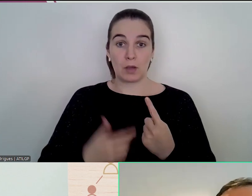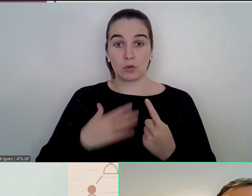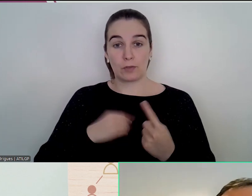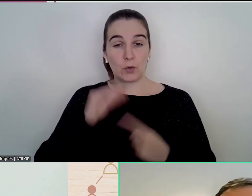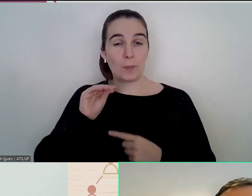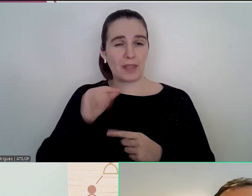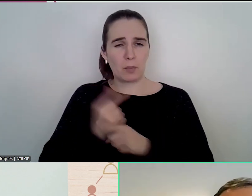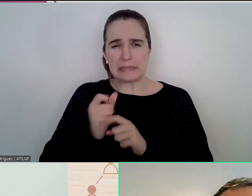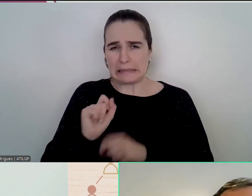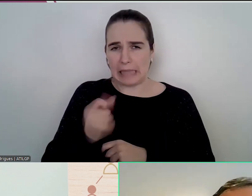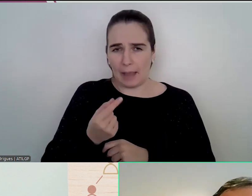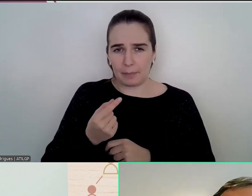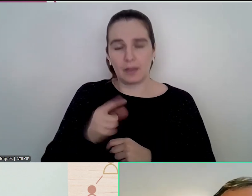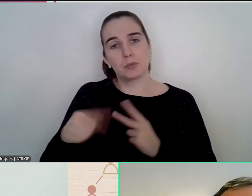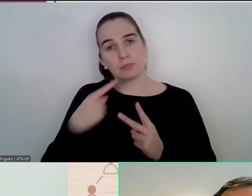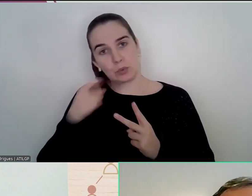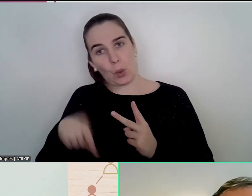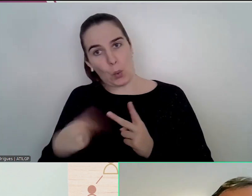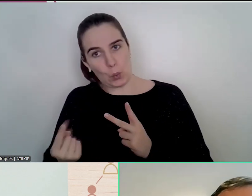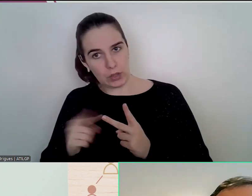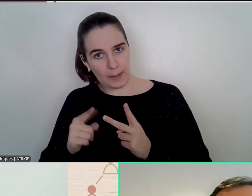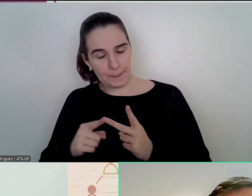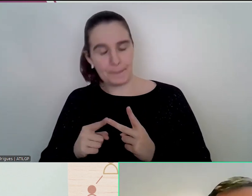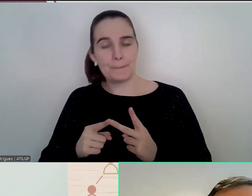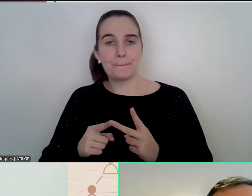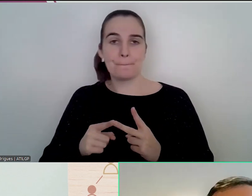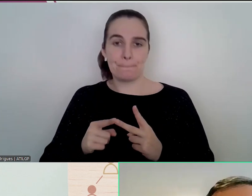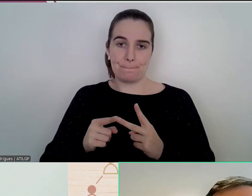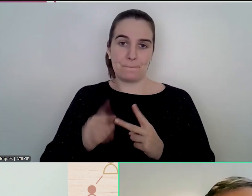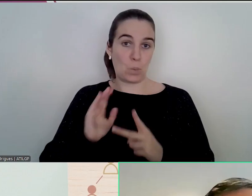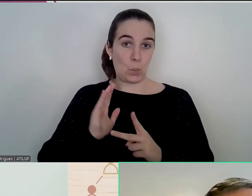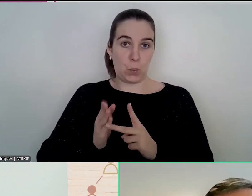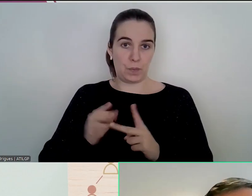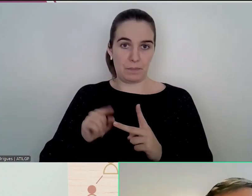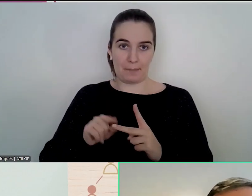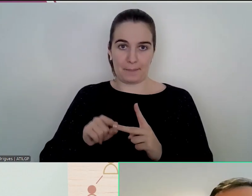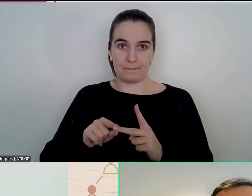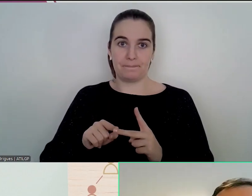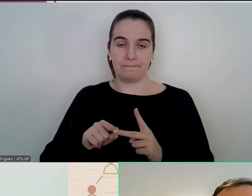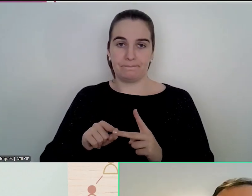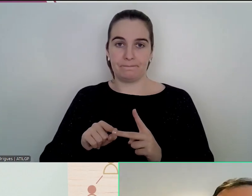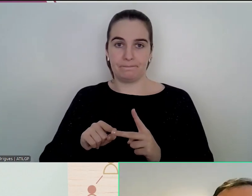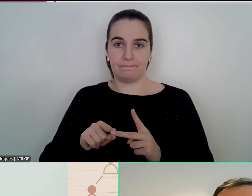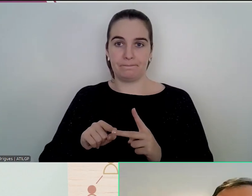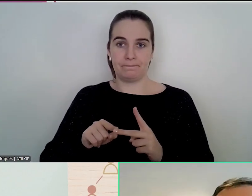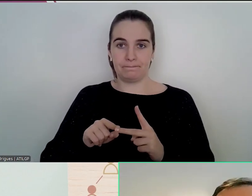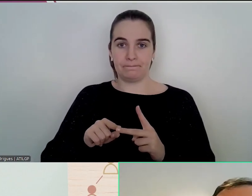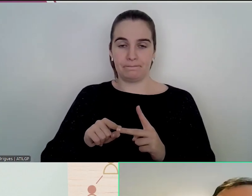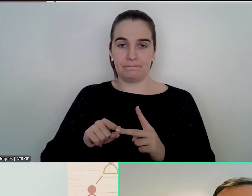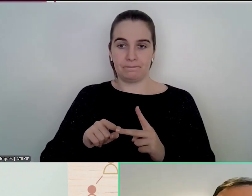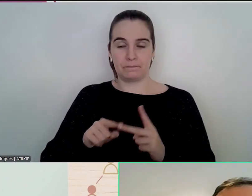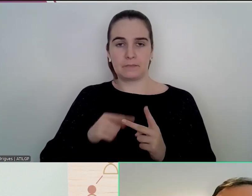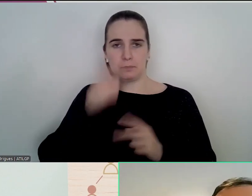muito breve e depois colocaria à senhora a professora Sandra Firmino uma última questão colocada também